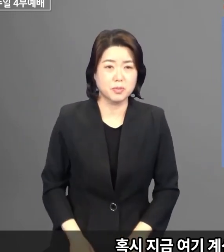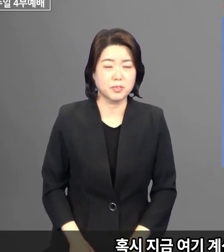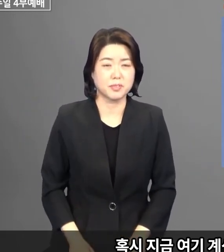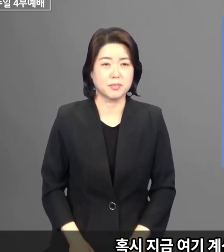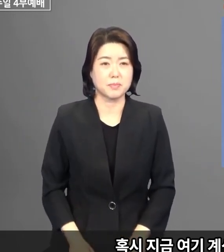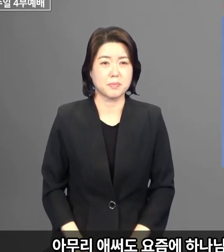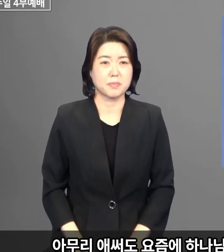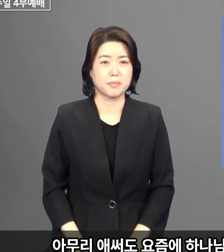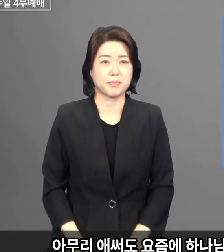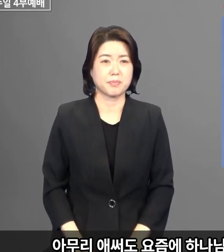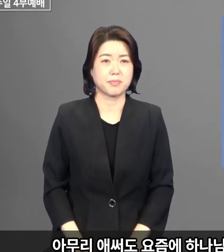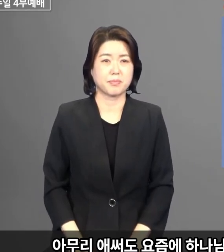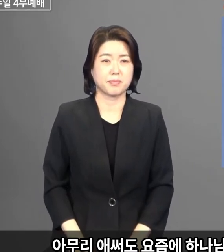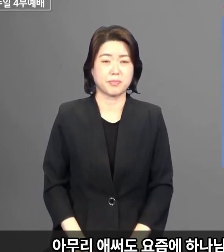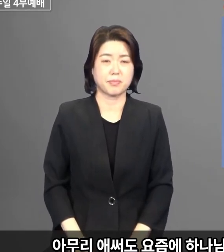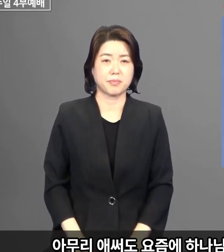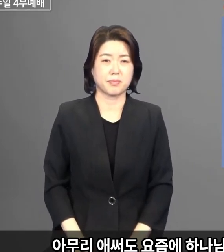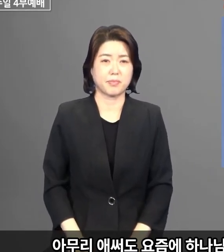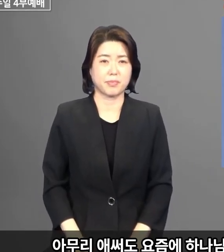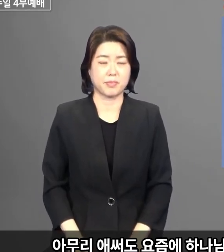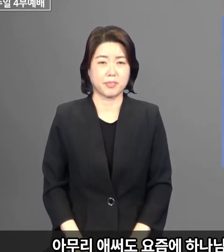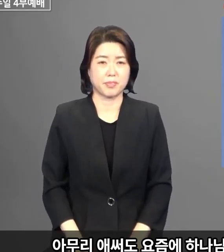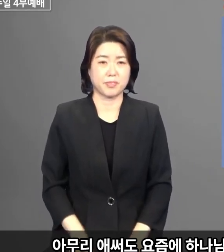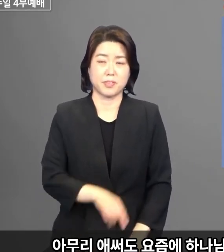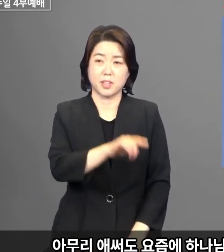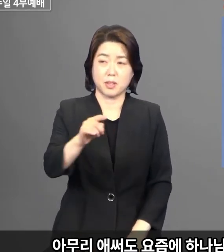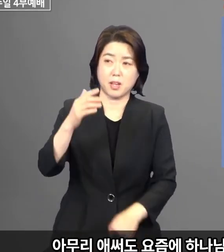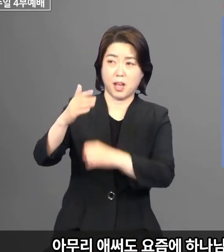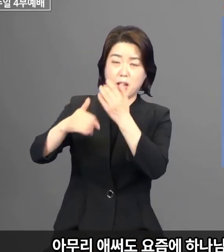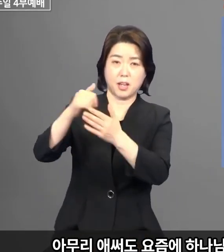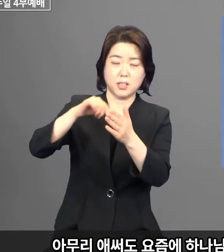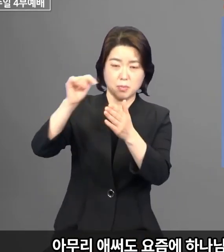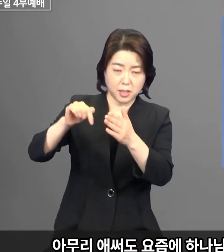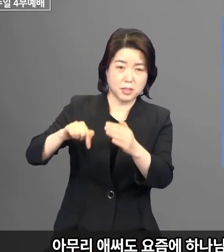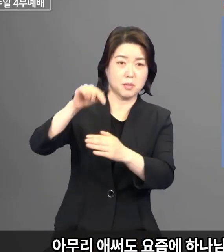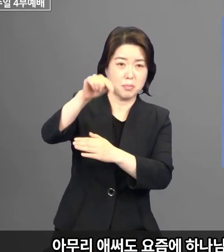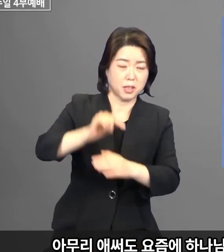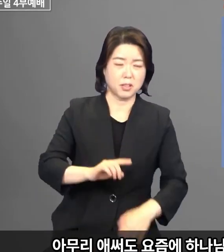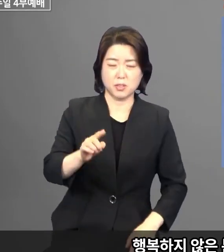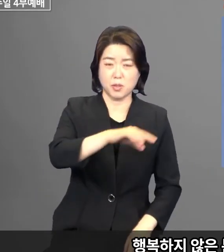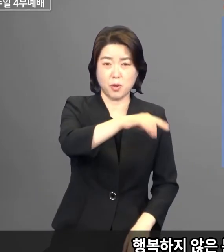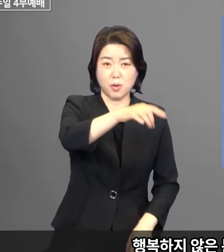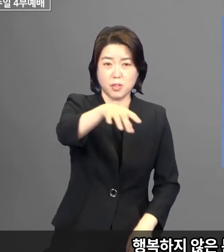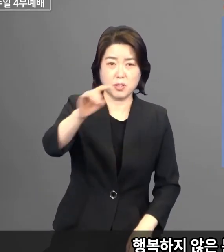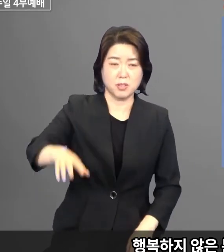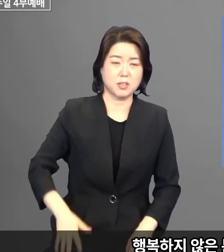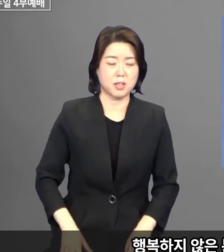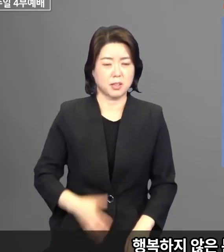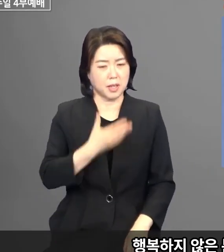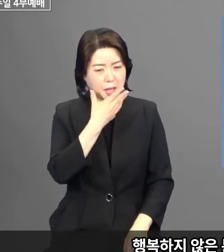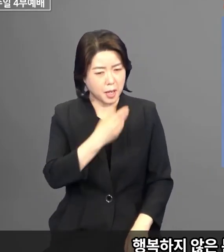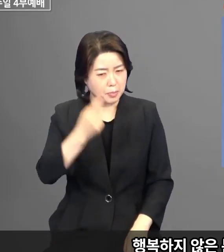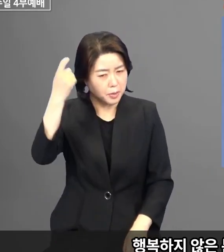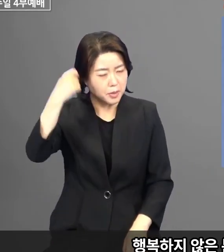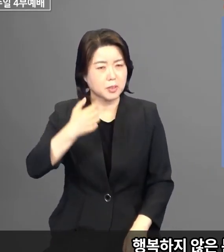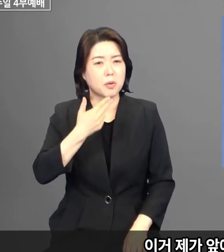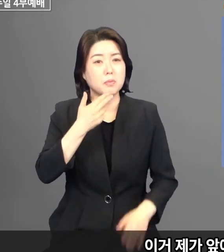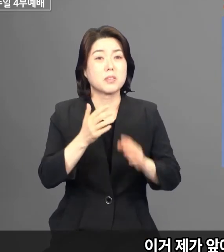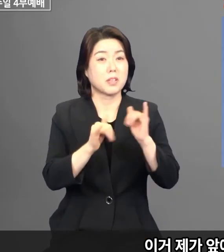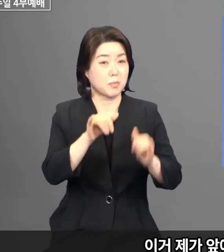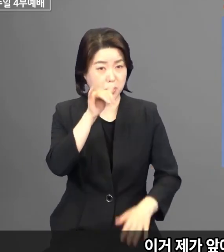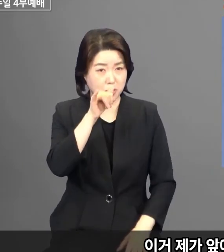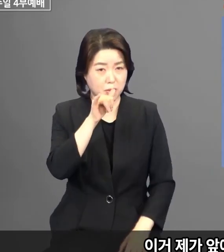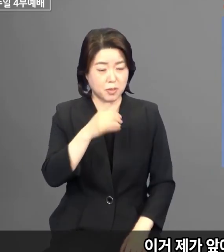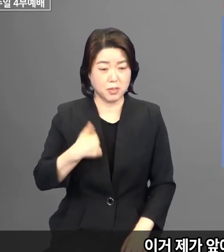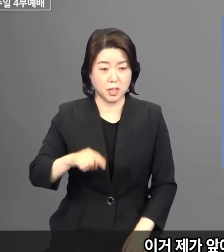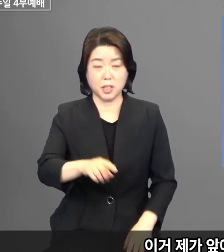중에서 아무리 애써도 요즘에 하나님 안에서든 밖에서든 어디서든 행복하지 않은 분들이 계시다면 이거